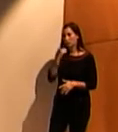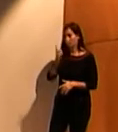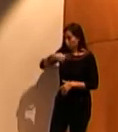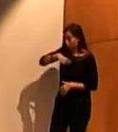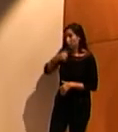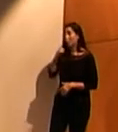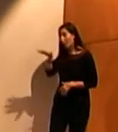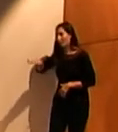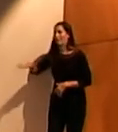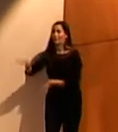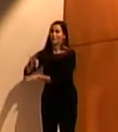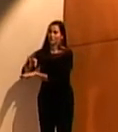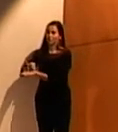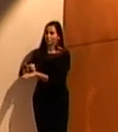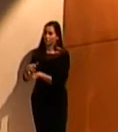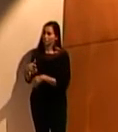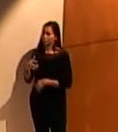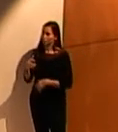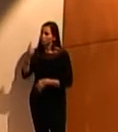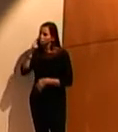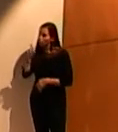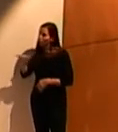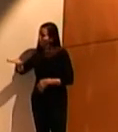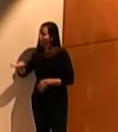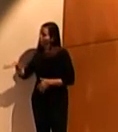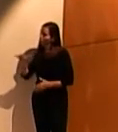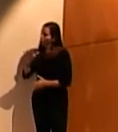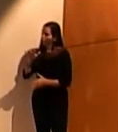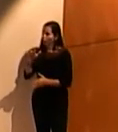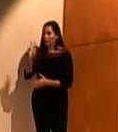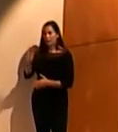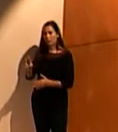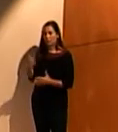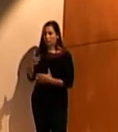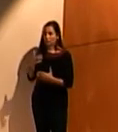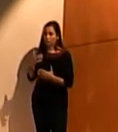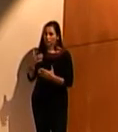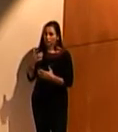eux surtout. Et ils l'ont fait, je pense, avec beaucoup de plaisir. C'est ça qui a été...